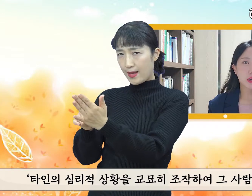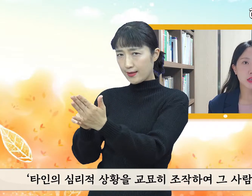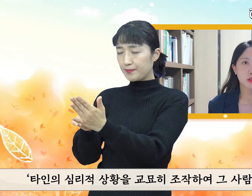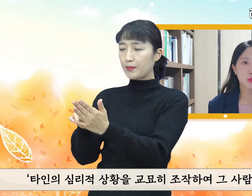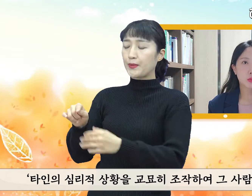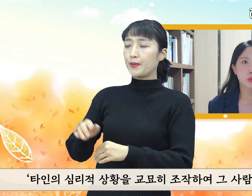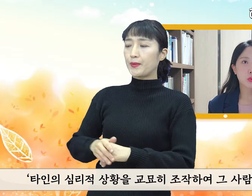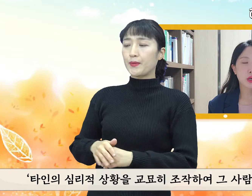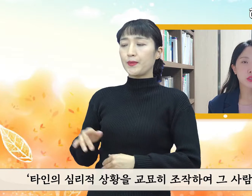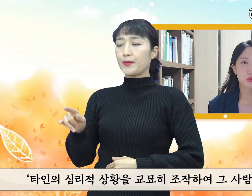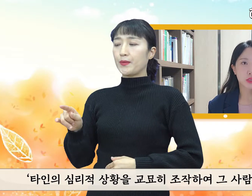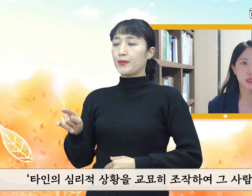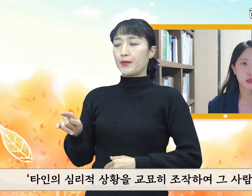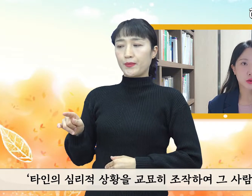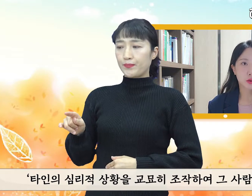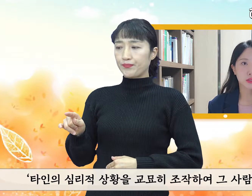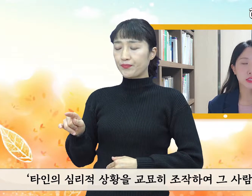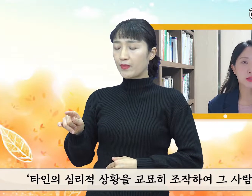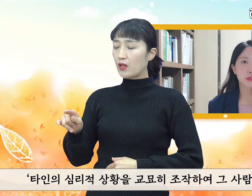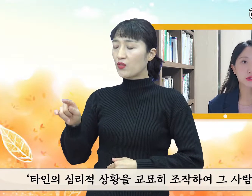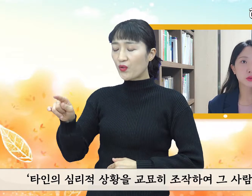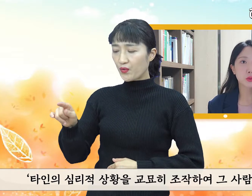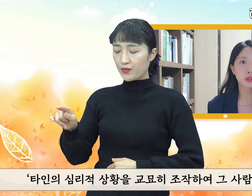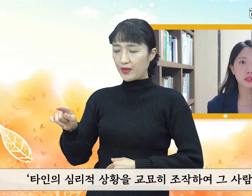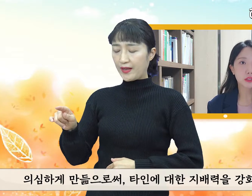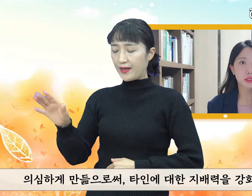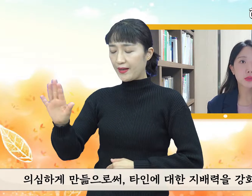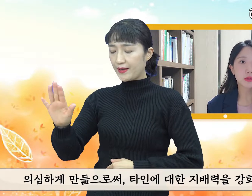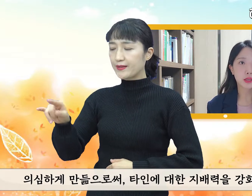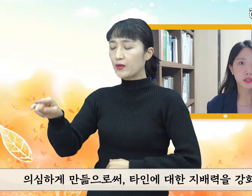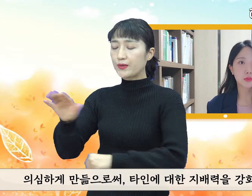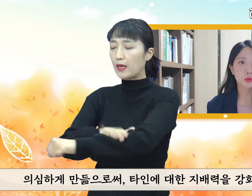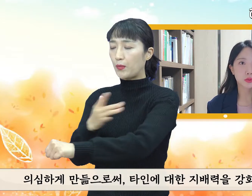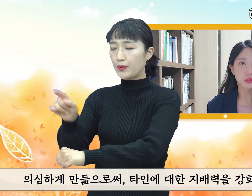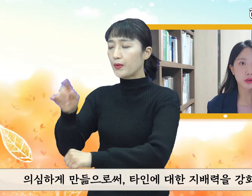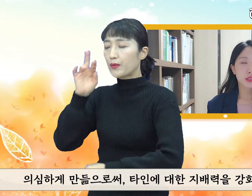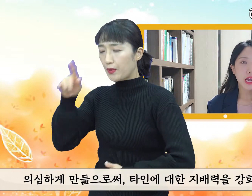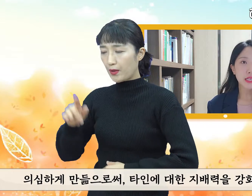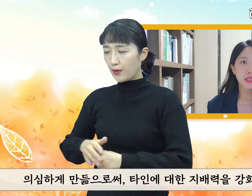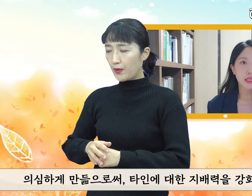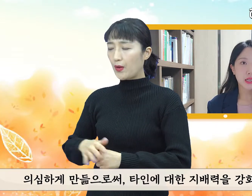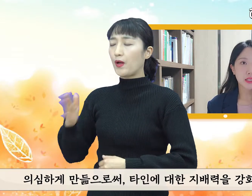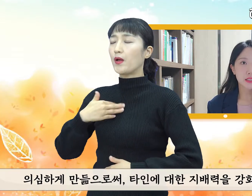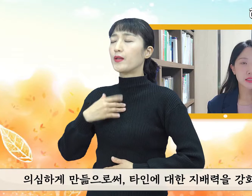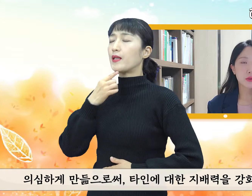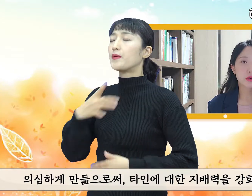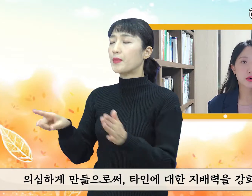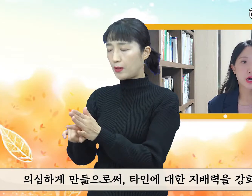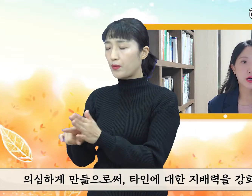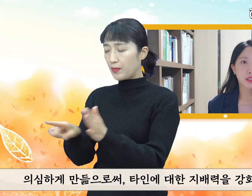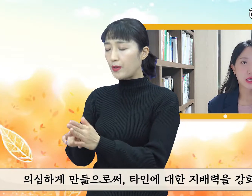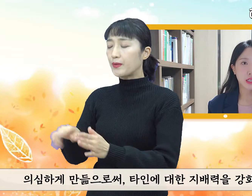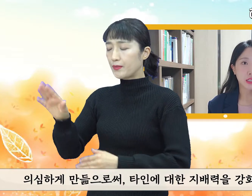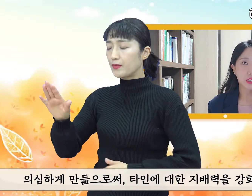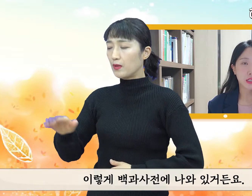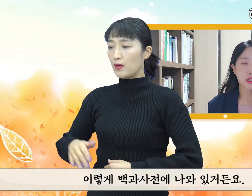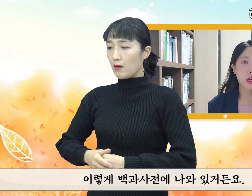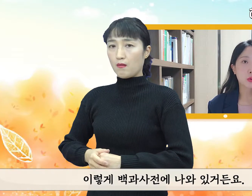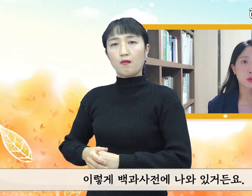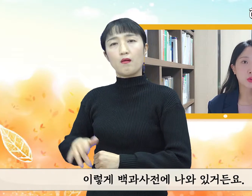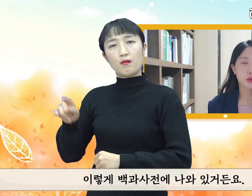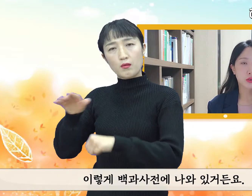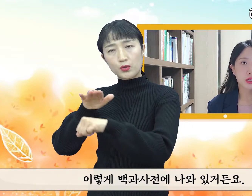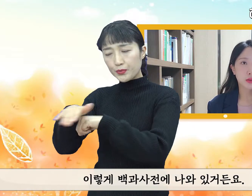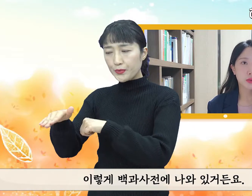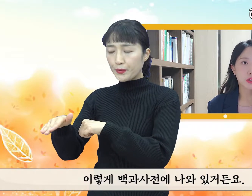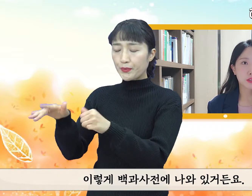심리나 상황을 교묘하게 조작해서 그 사람이 스스로를 의심하게 만듦으로써 타인에 대한 지배력을 강화하는